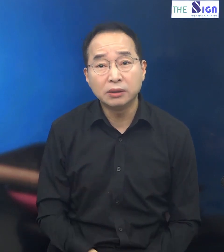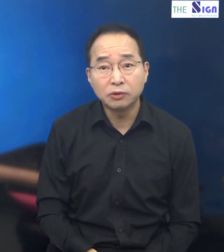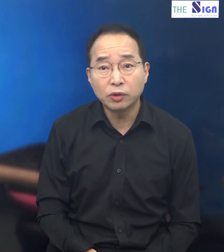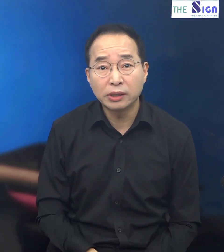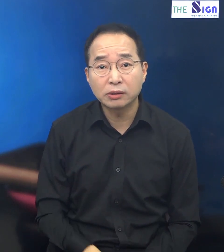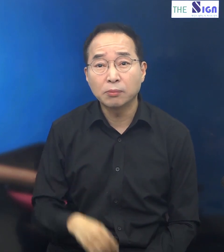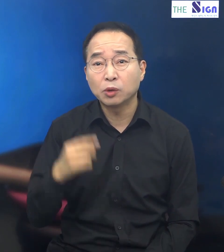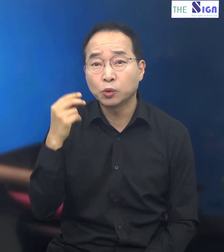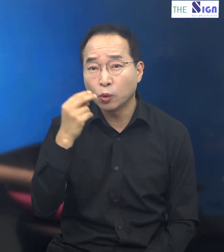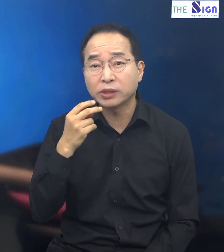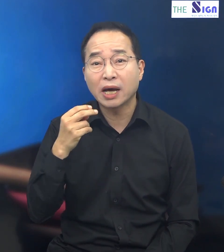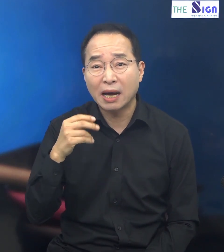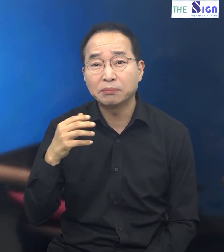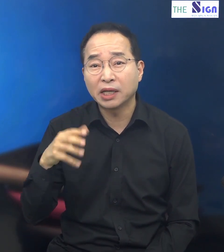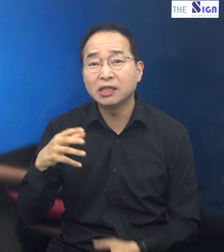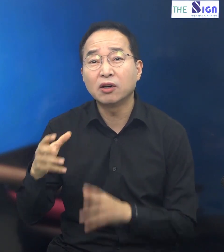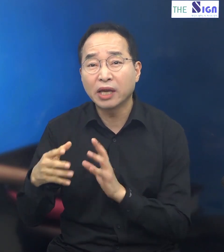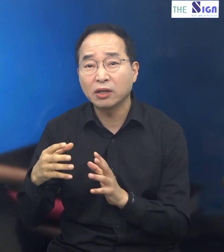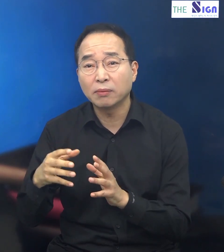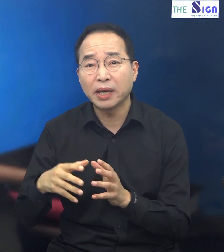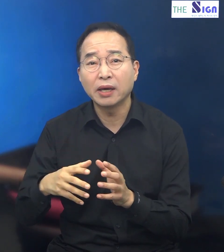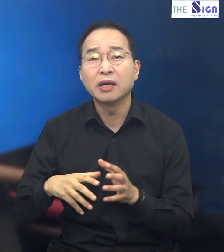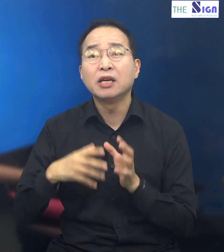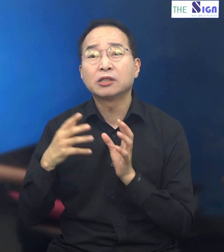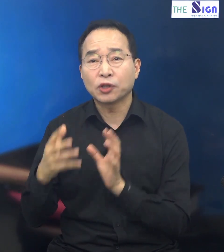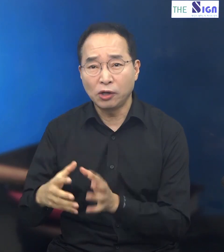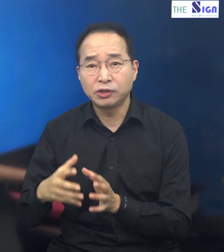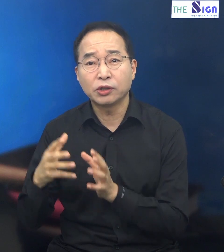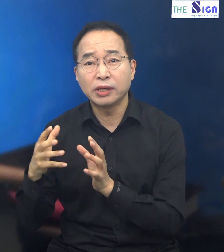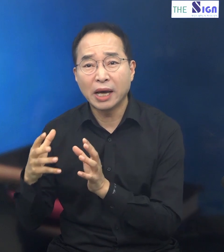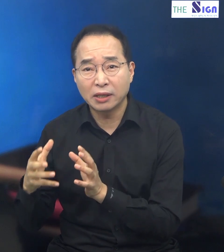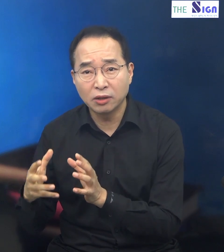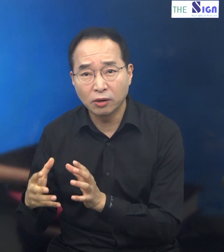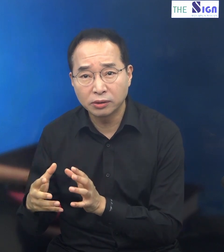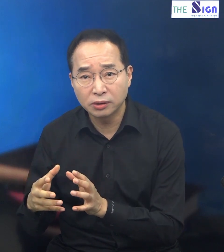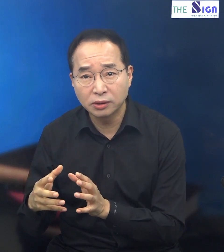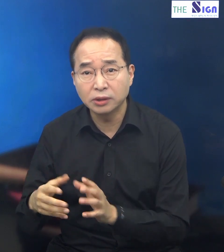의미로 해서 뭐 조사, 감사 이런 개념에 철저히 하는 것들은